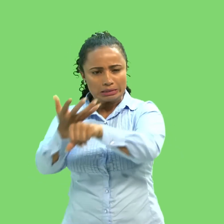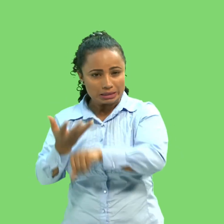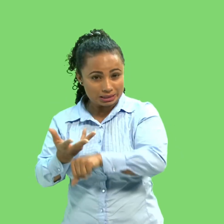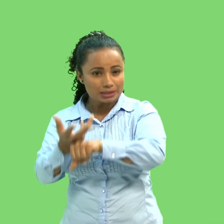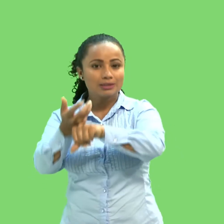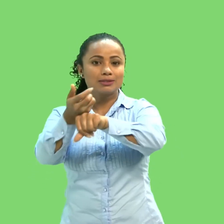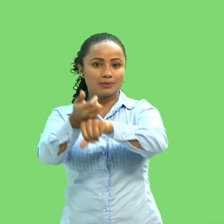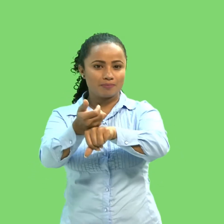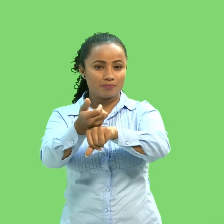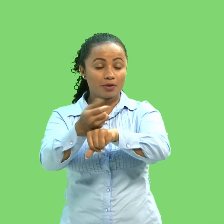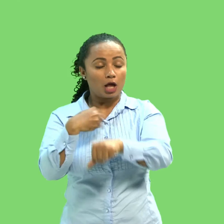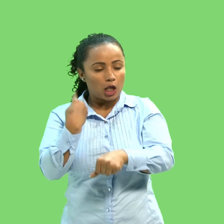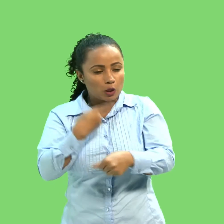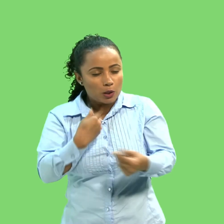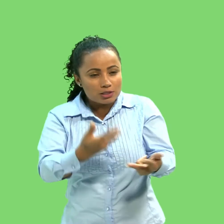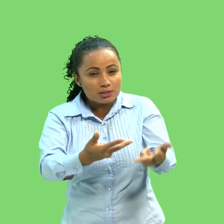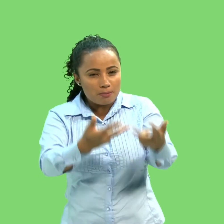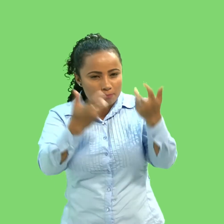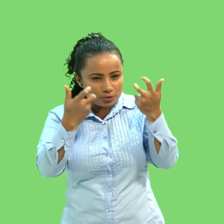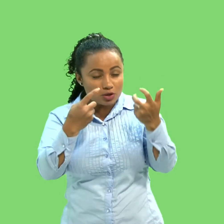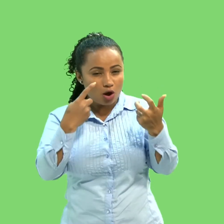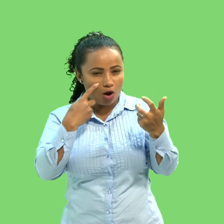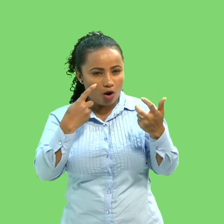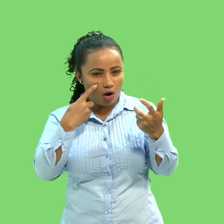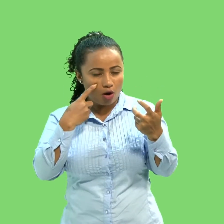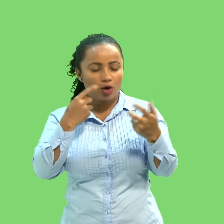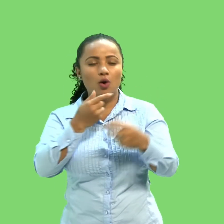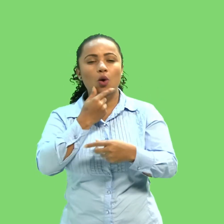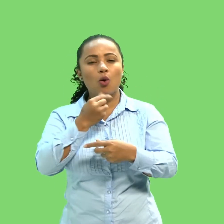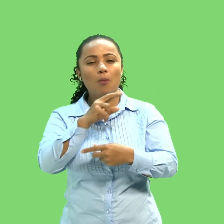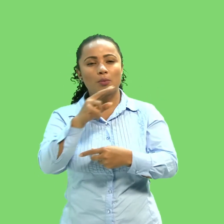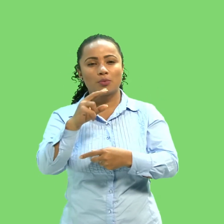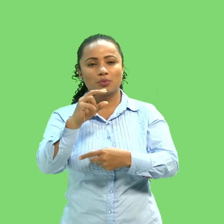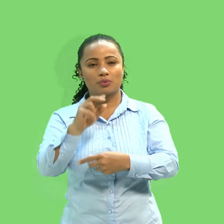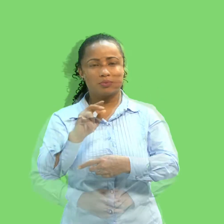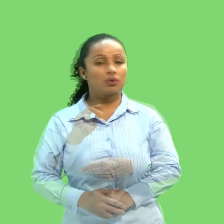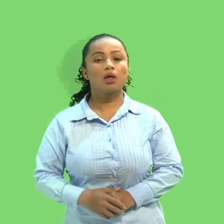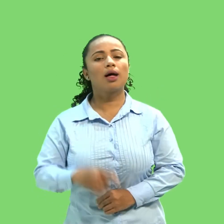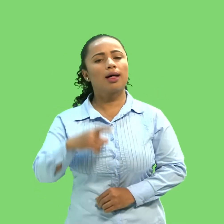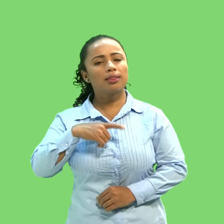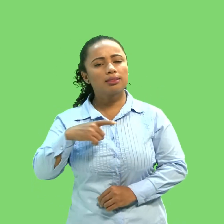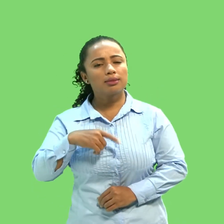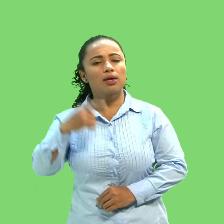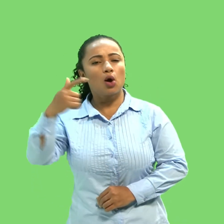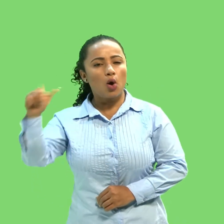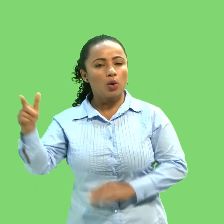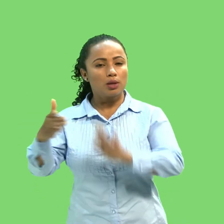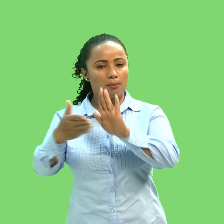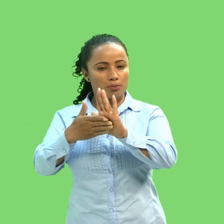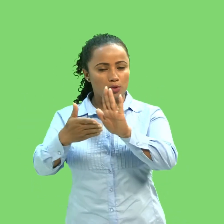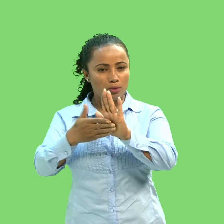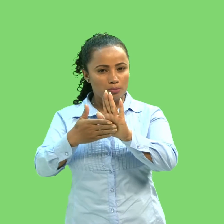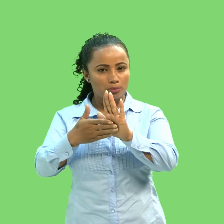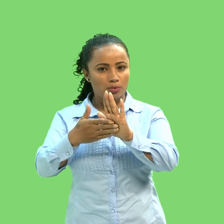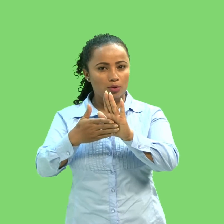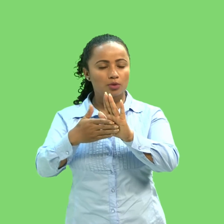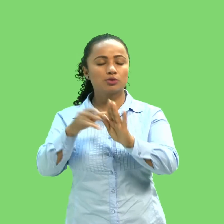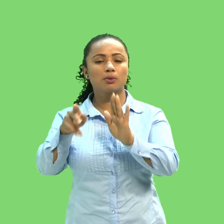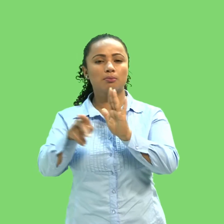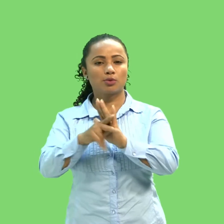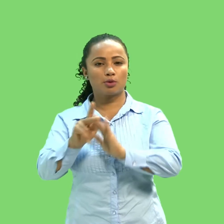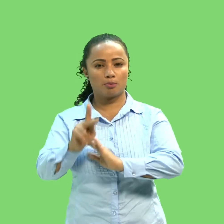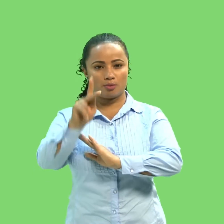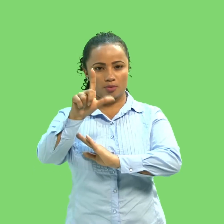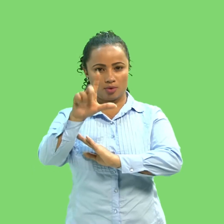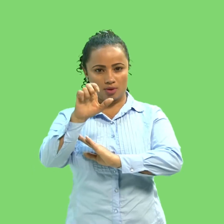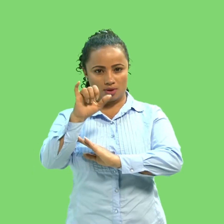objeto. Vamos observar esta visão na figura apresentada por Kleiman em Celane, 1998. Veremos